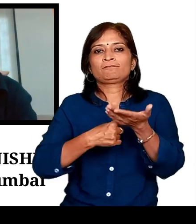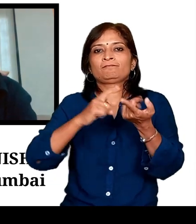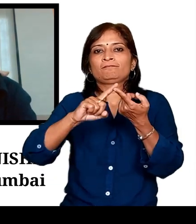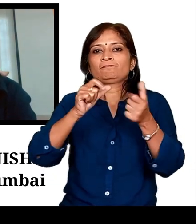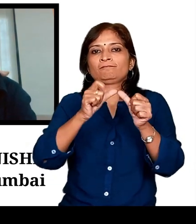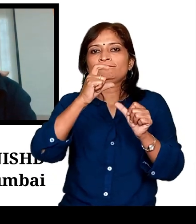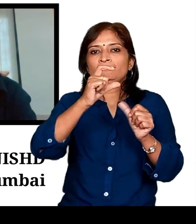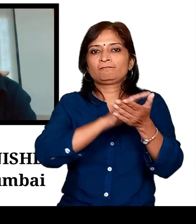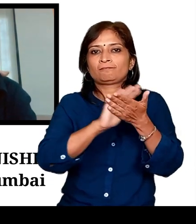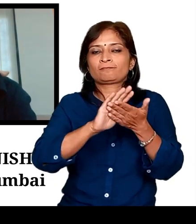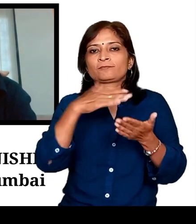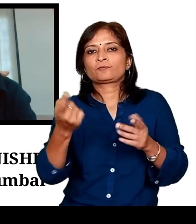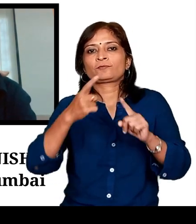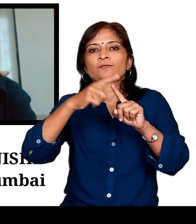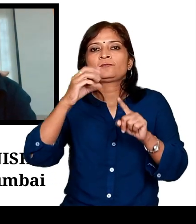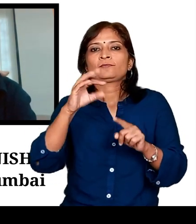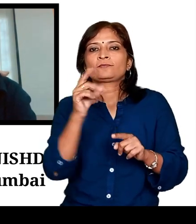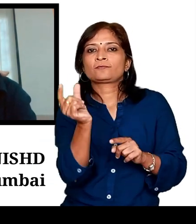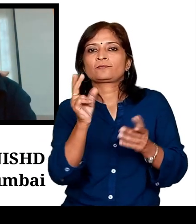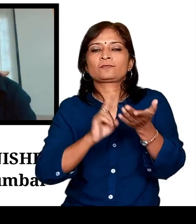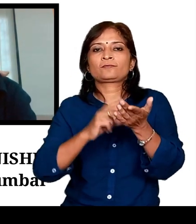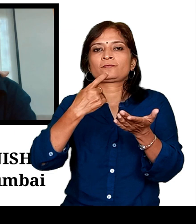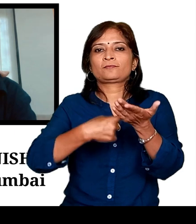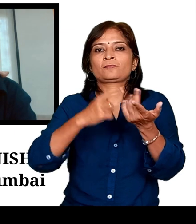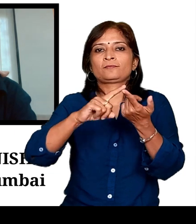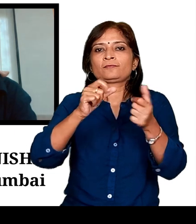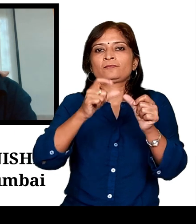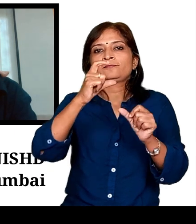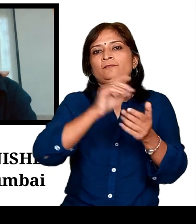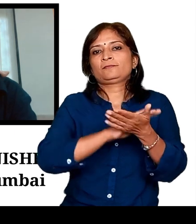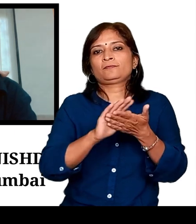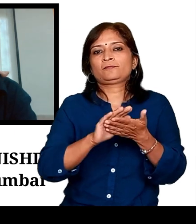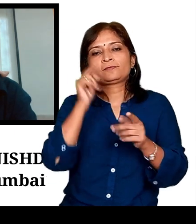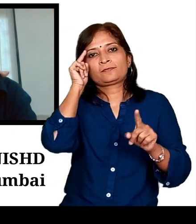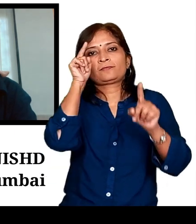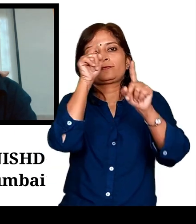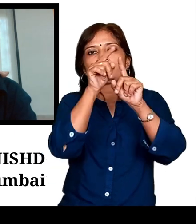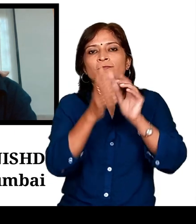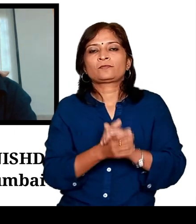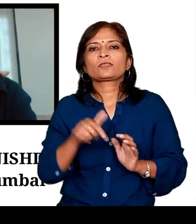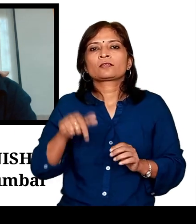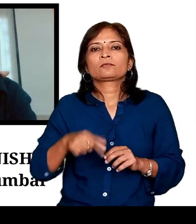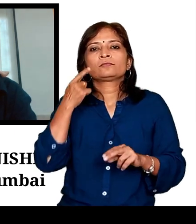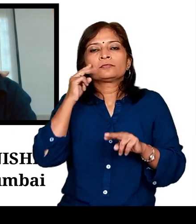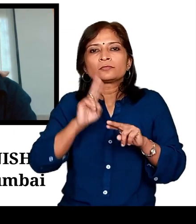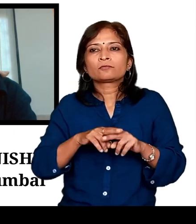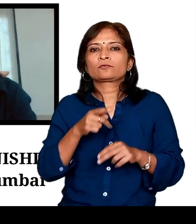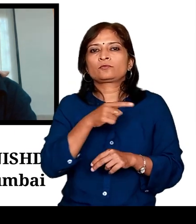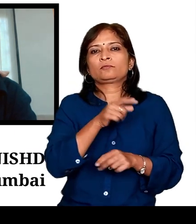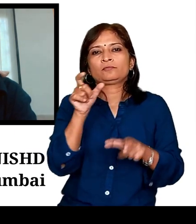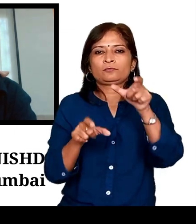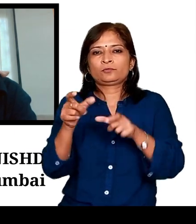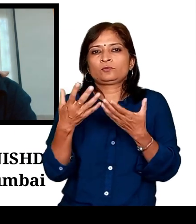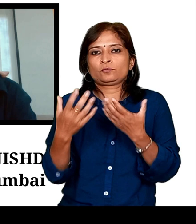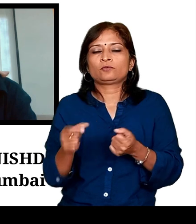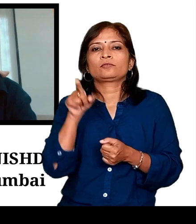अनरिच। और जाते जाते सर आप ये और बता दीजिए कि अगर कॉन्टेक्ट करना हो किसी को आप लोगों से, तो कौन सी